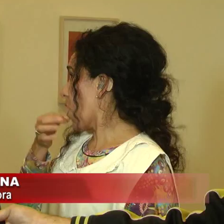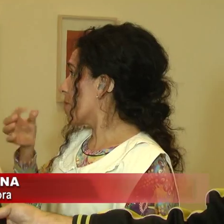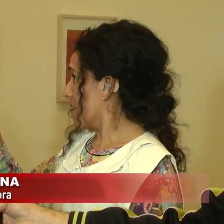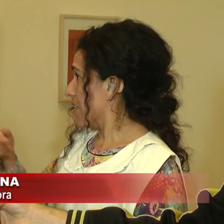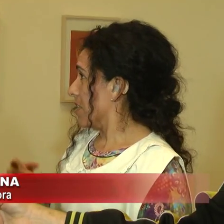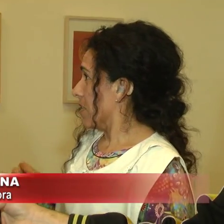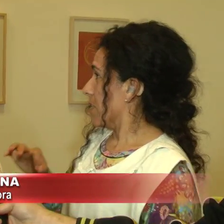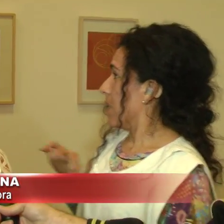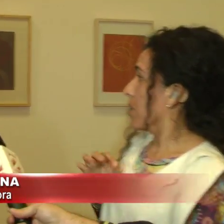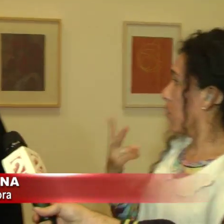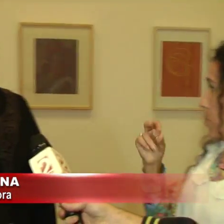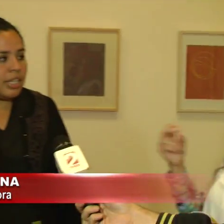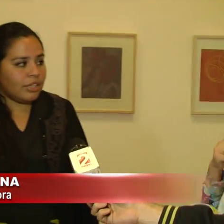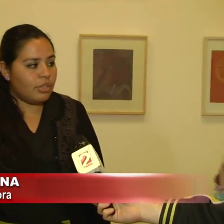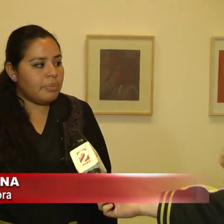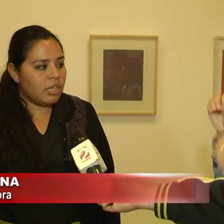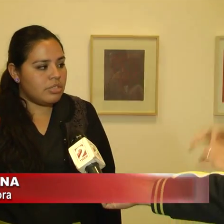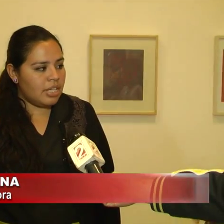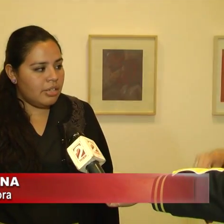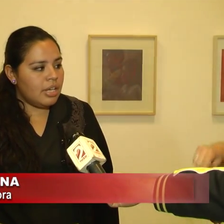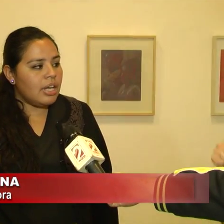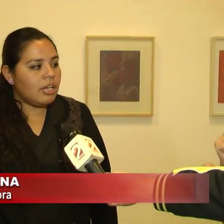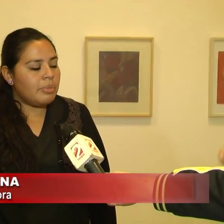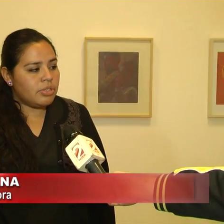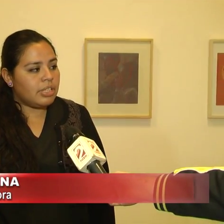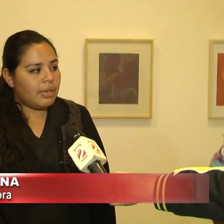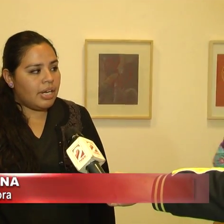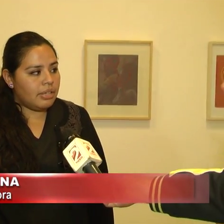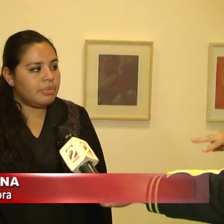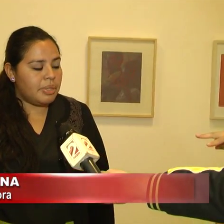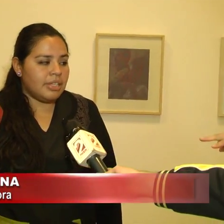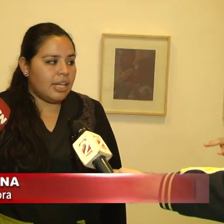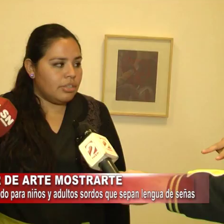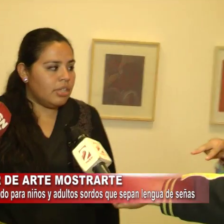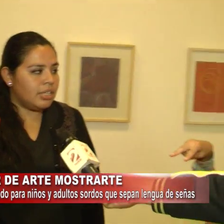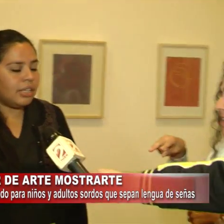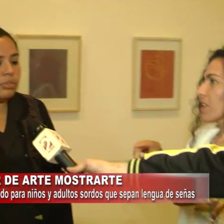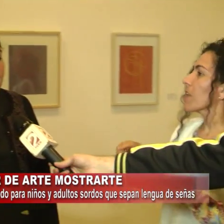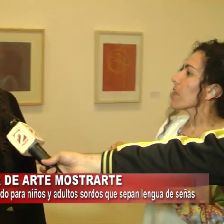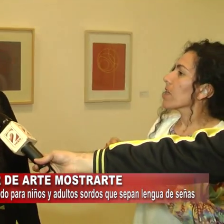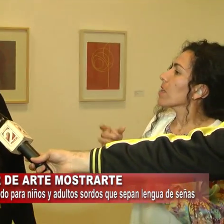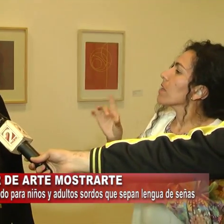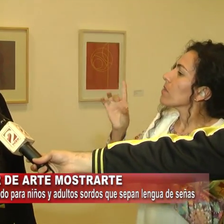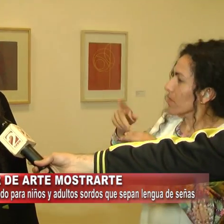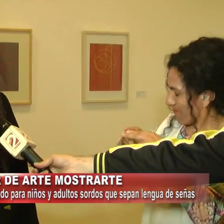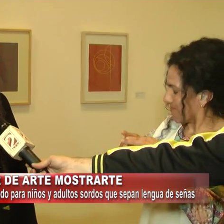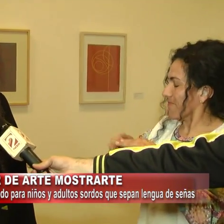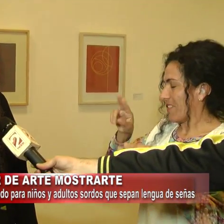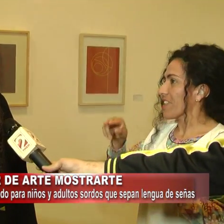Aquí empecé a trabajar en el año 2011, comenzó a trabajar pintando en el taller de arte. Este